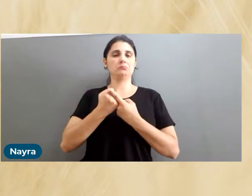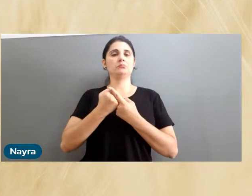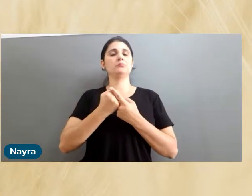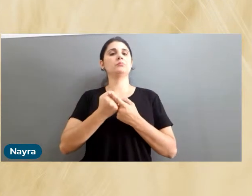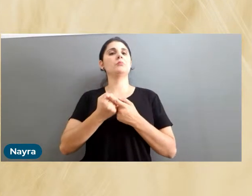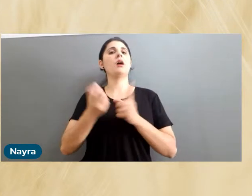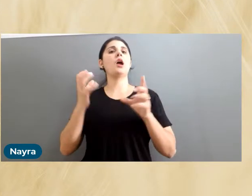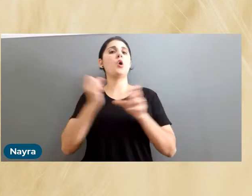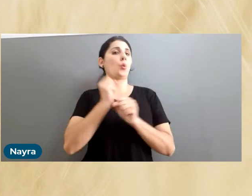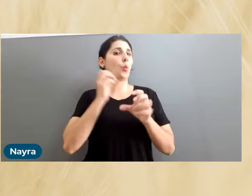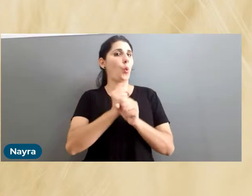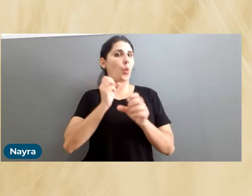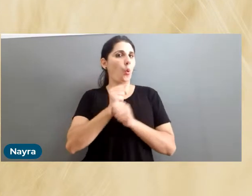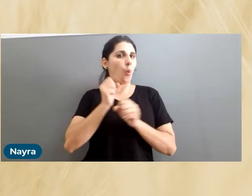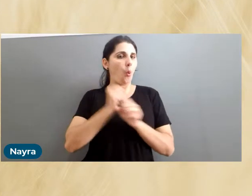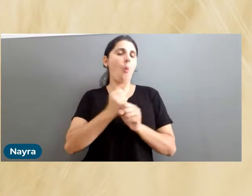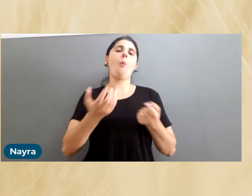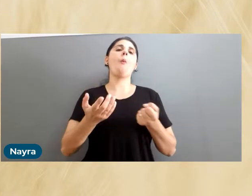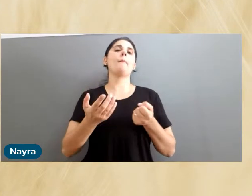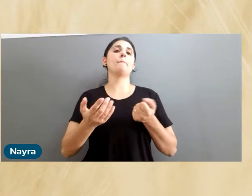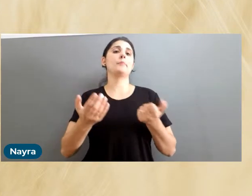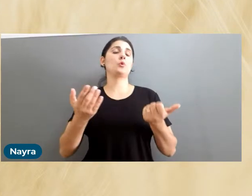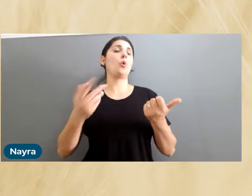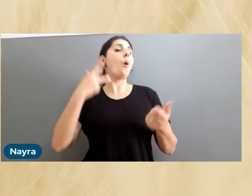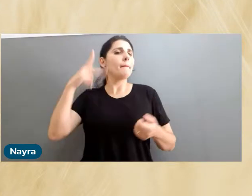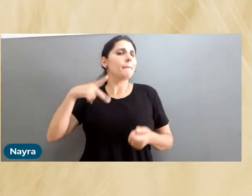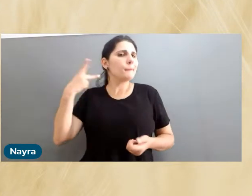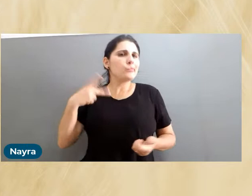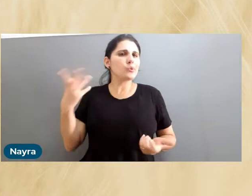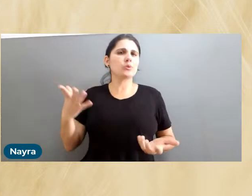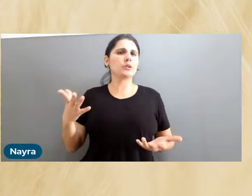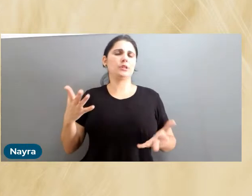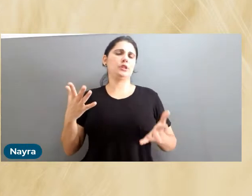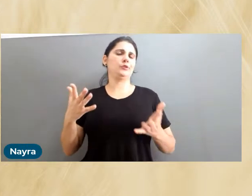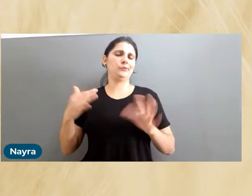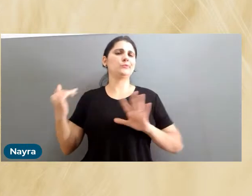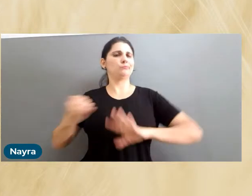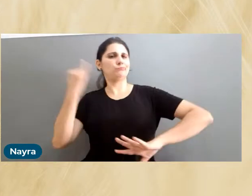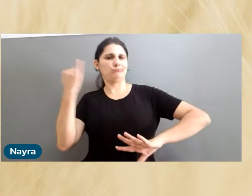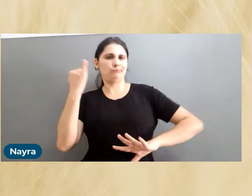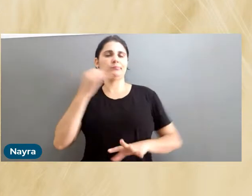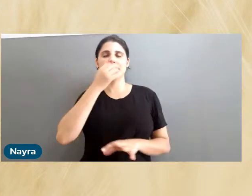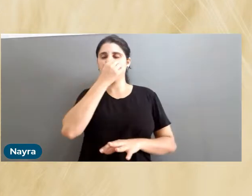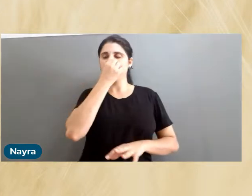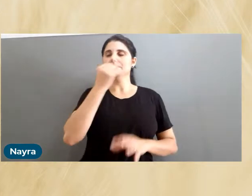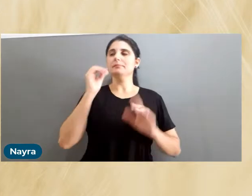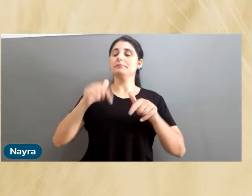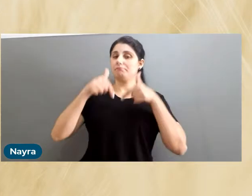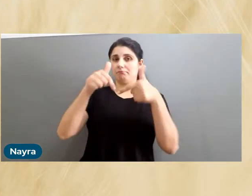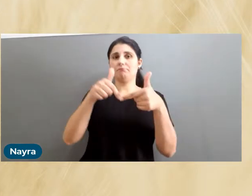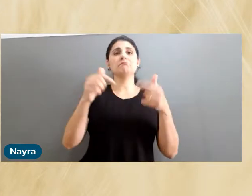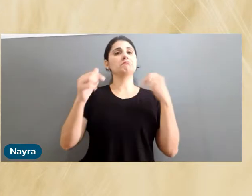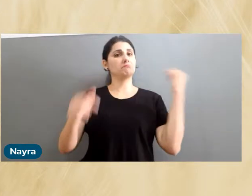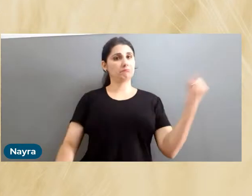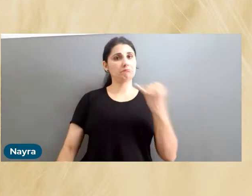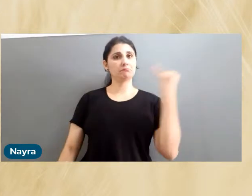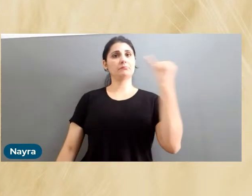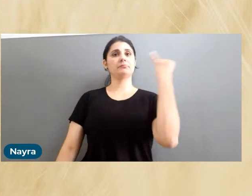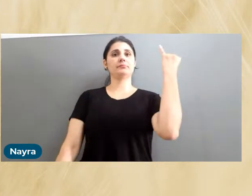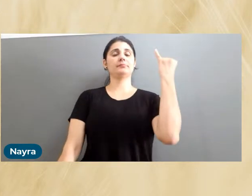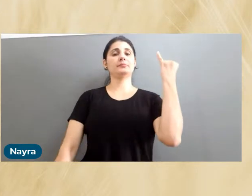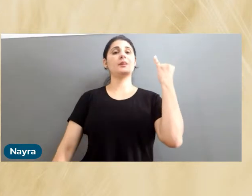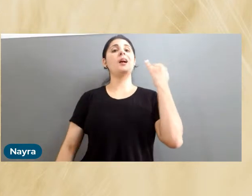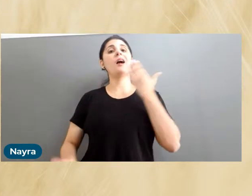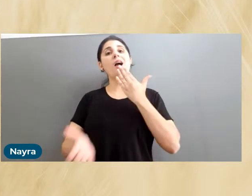econômicos, existem problemas políticos, todos eles da mais alta relevância, têm a sua importância, só que muitas